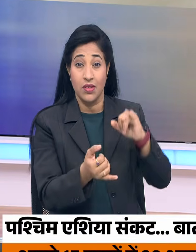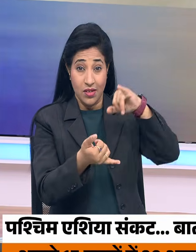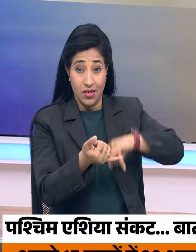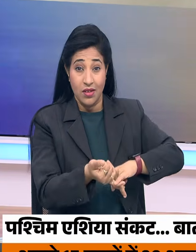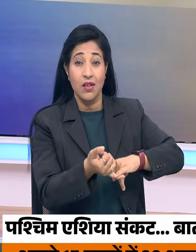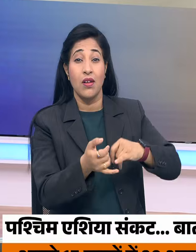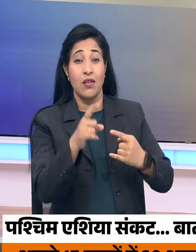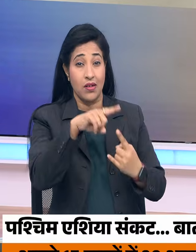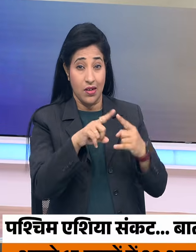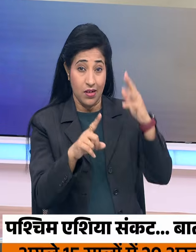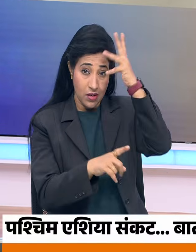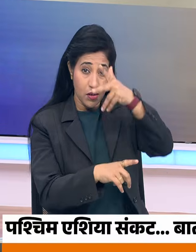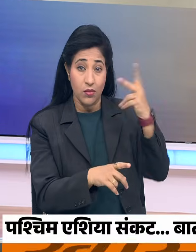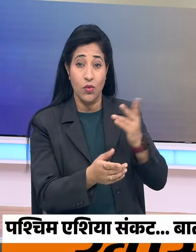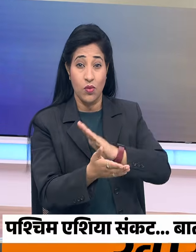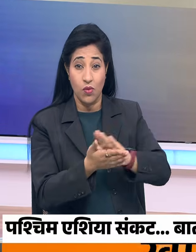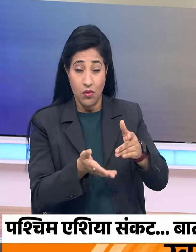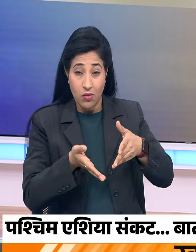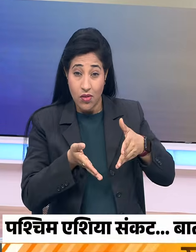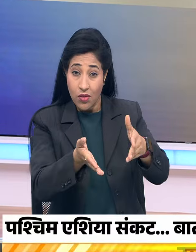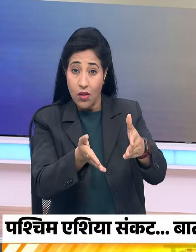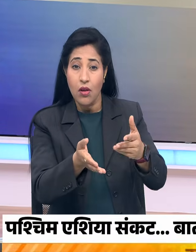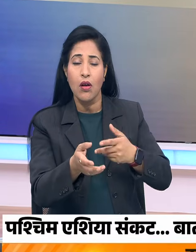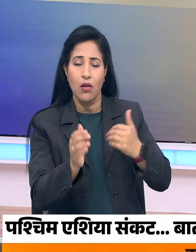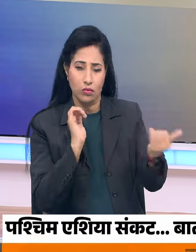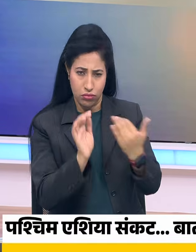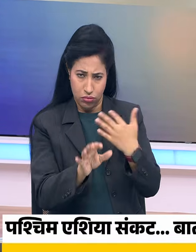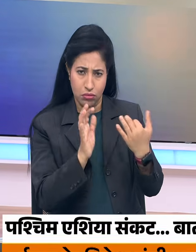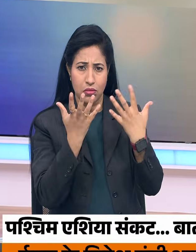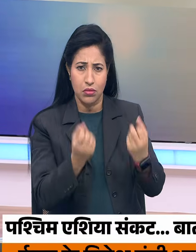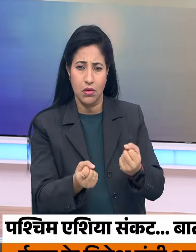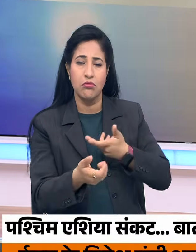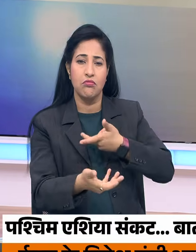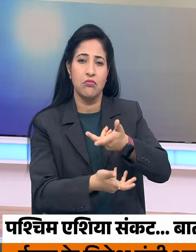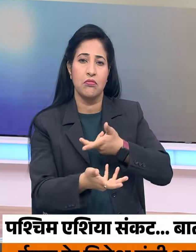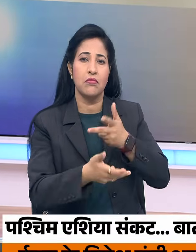हॉर्मुज स्ट्रेट में आवाजाही शुरू करने पर की चर्चा।